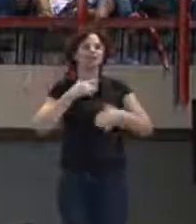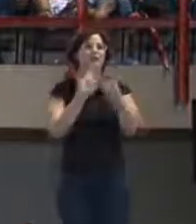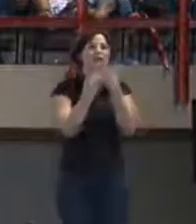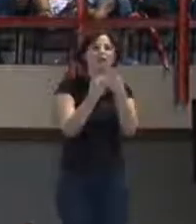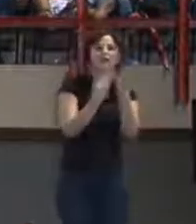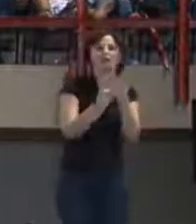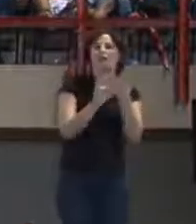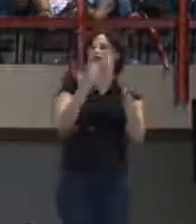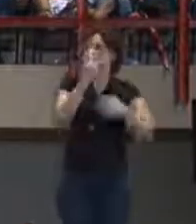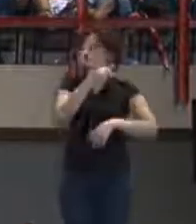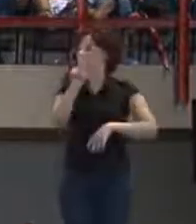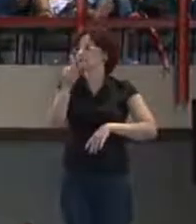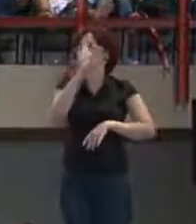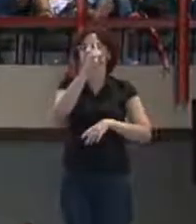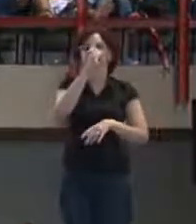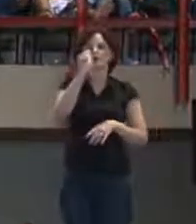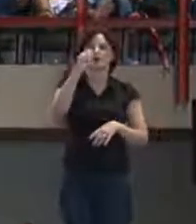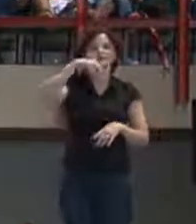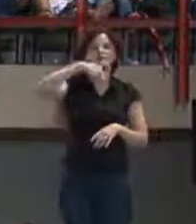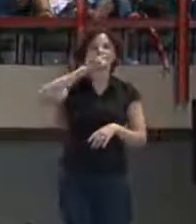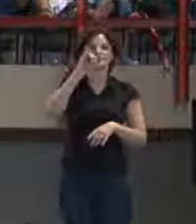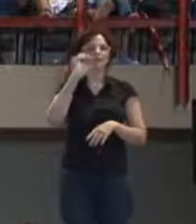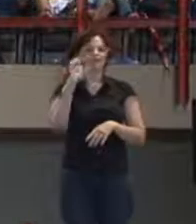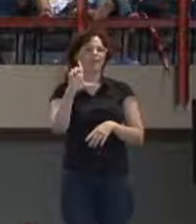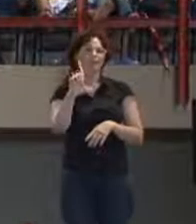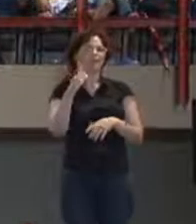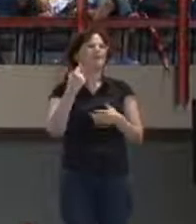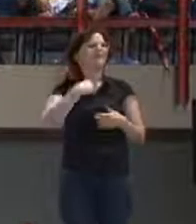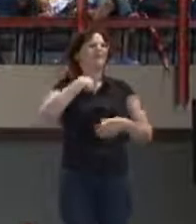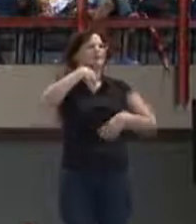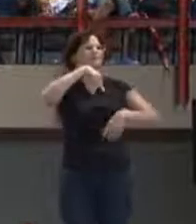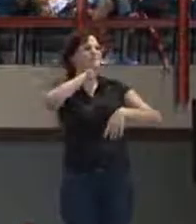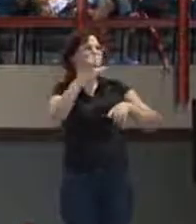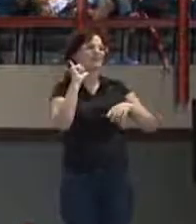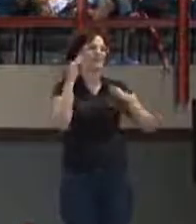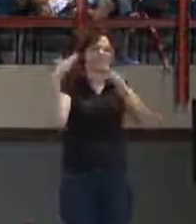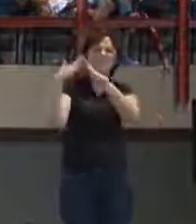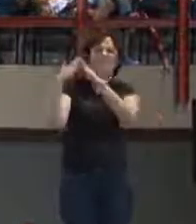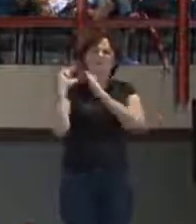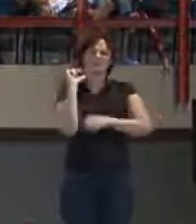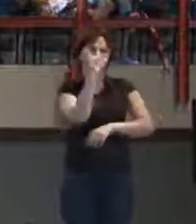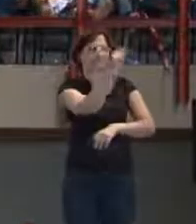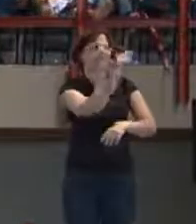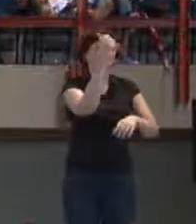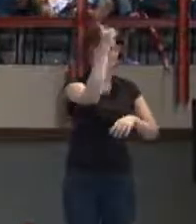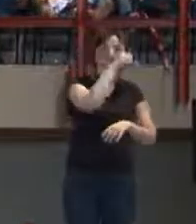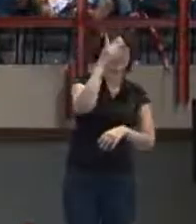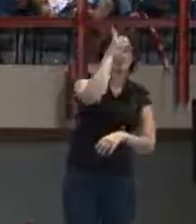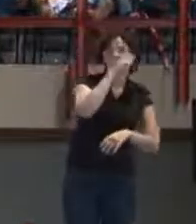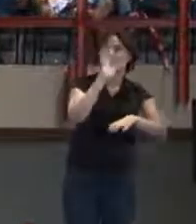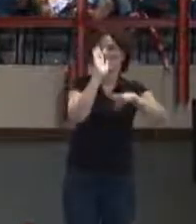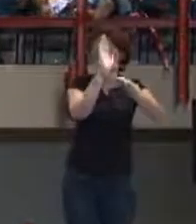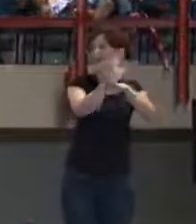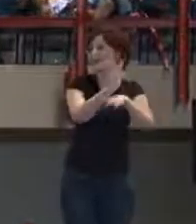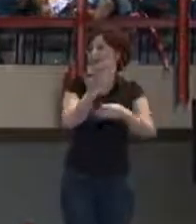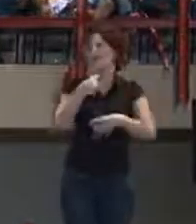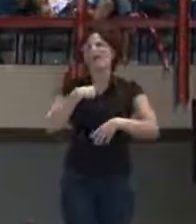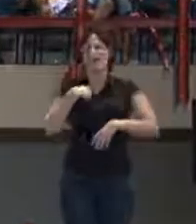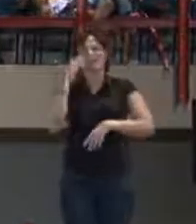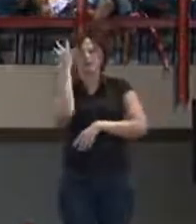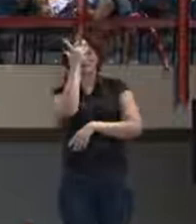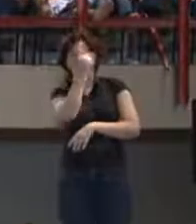vou sair de casa, domingo, 13h para ir ver o Daniel. Você não ia ver. Apesar, como eu digo, né, de não ser de se jogar fora,